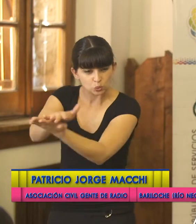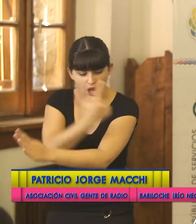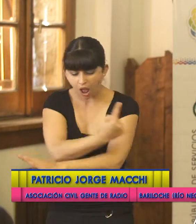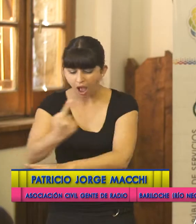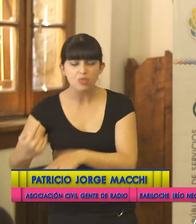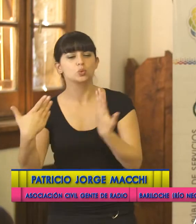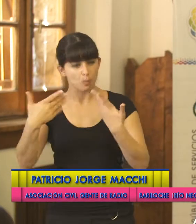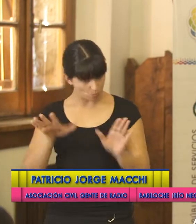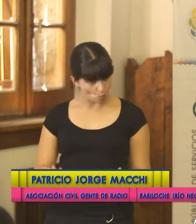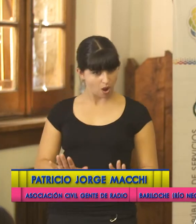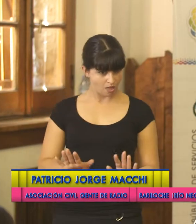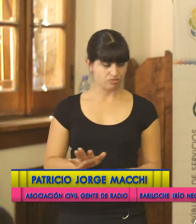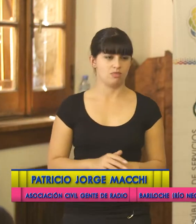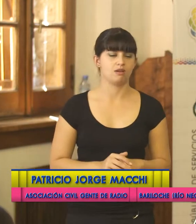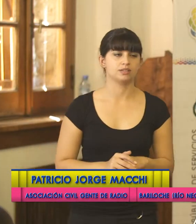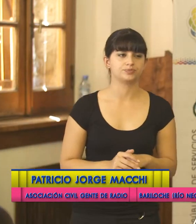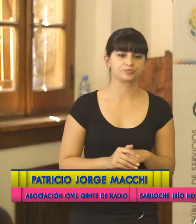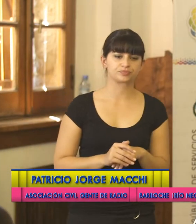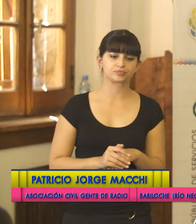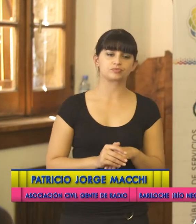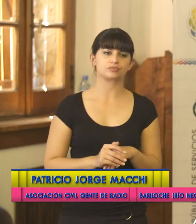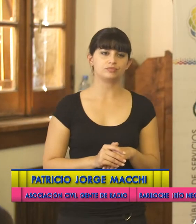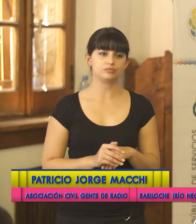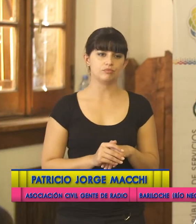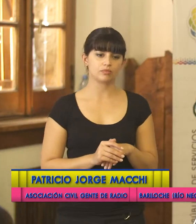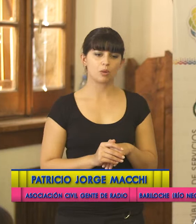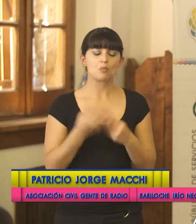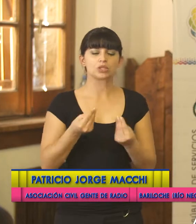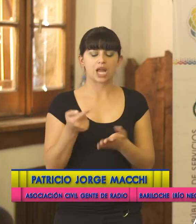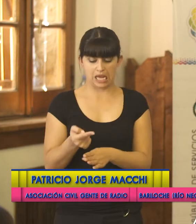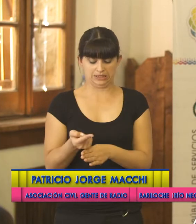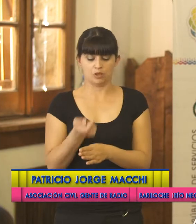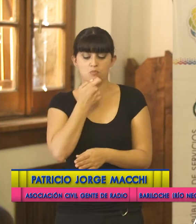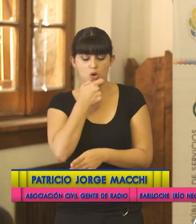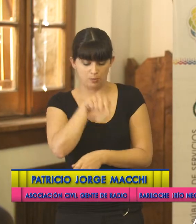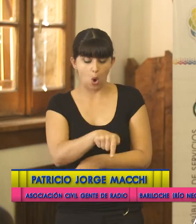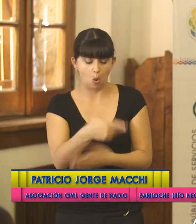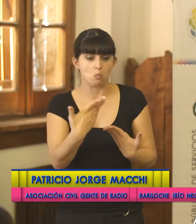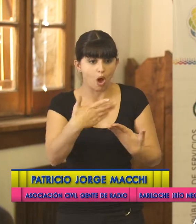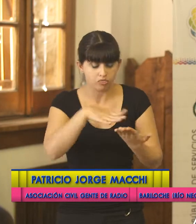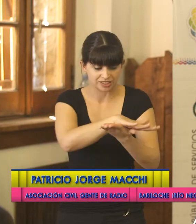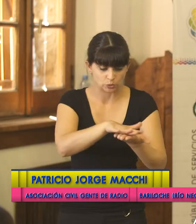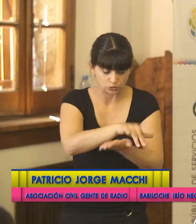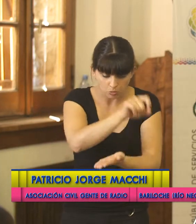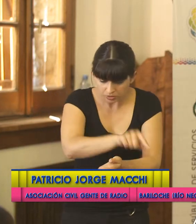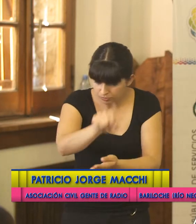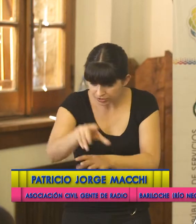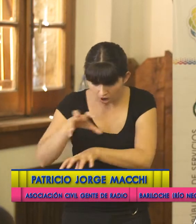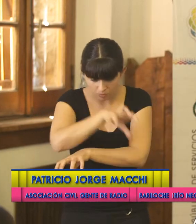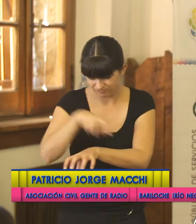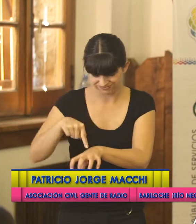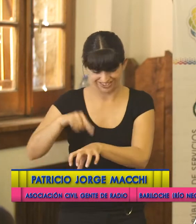porque la verdad que esto evitaría inclusive evitaría muchísimos conflictos